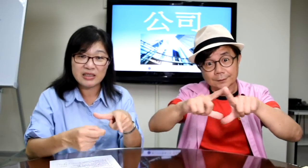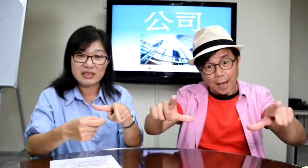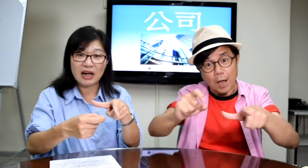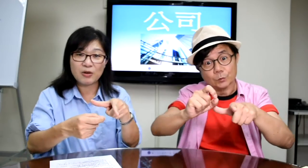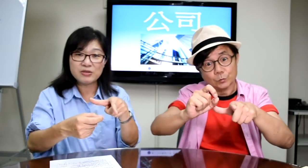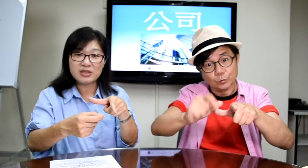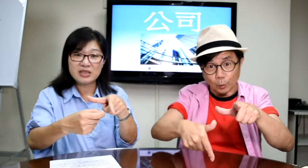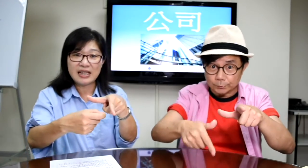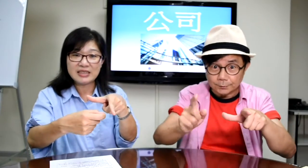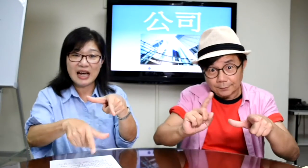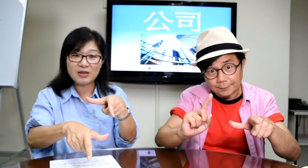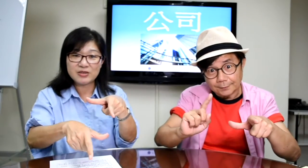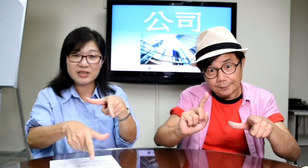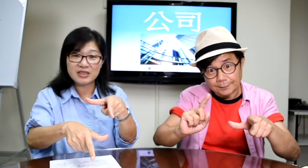小公司还是大公司呢？